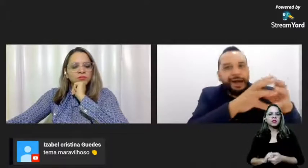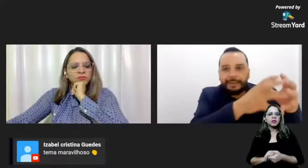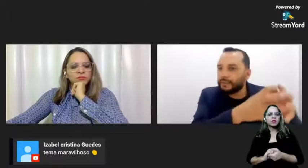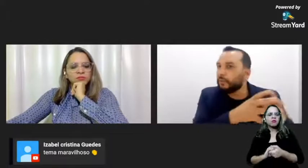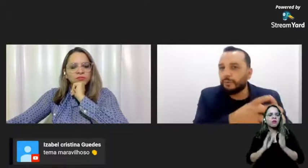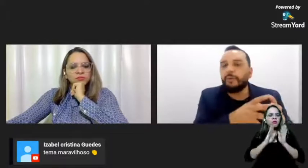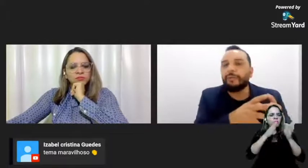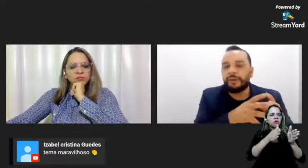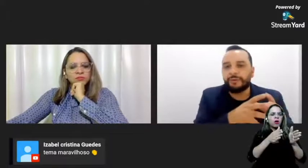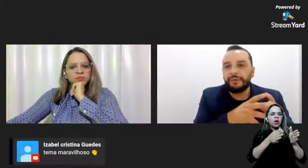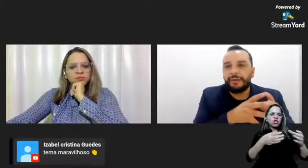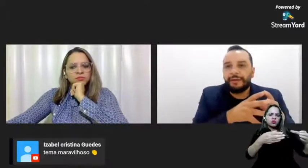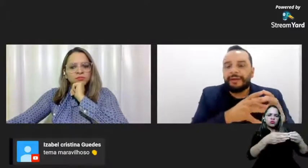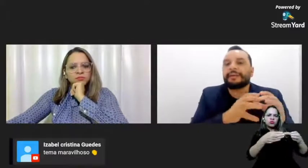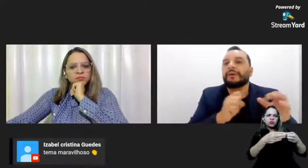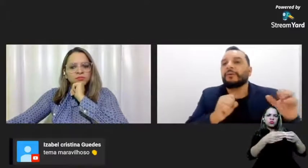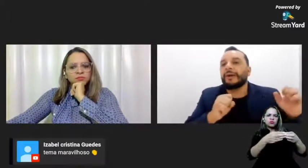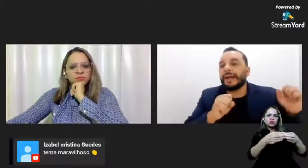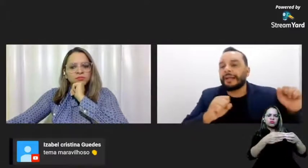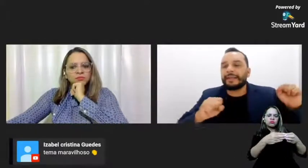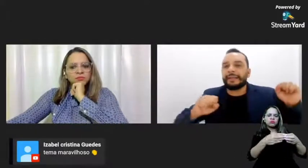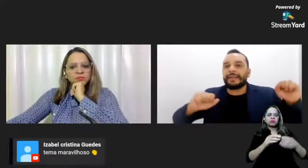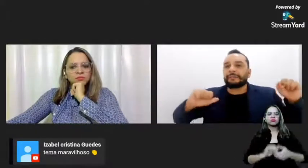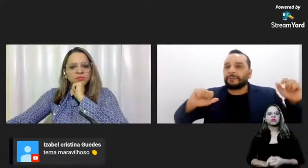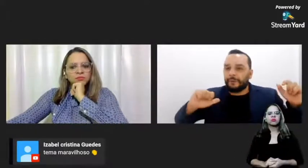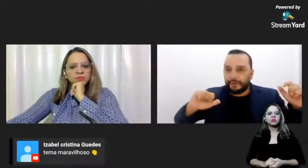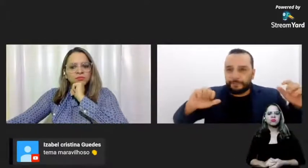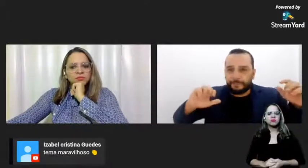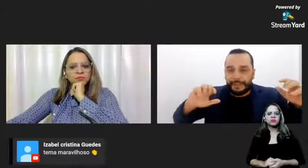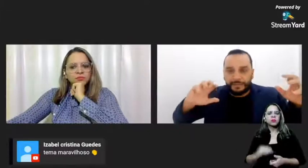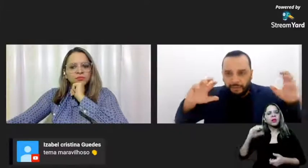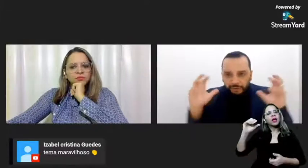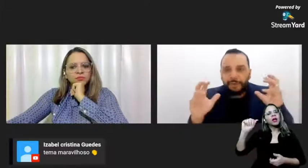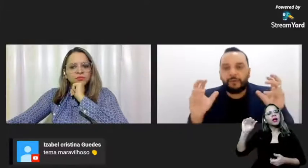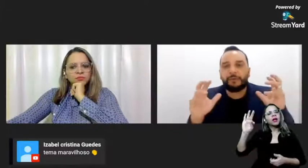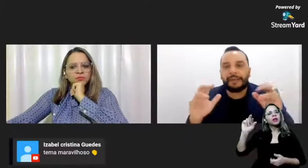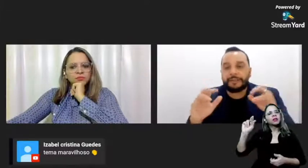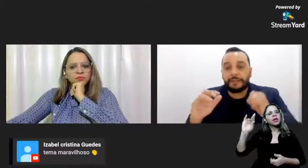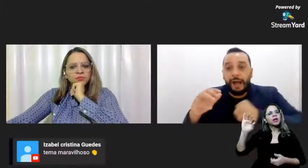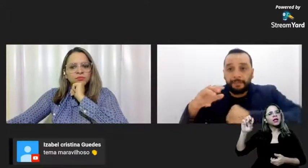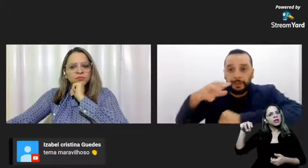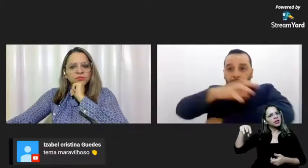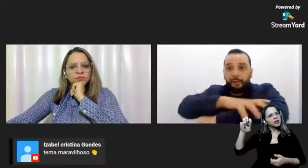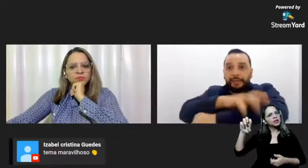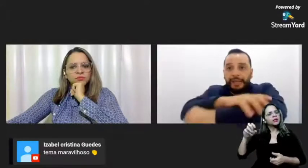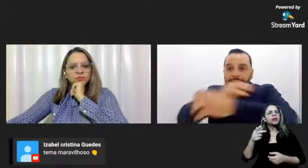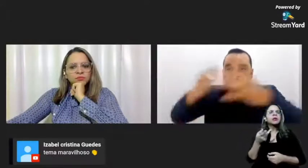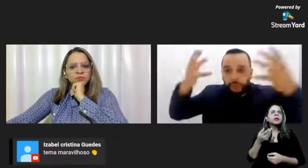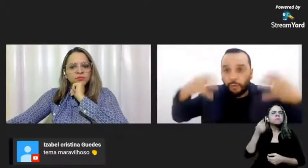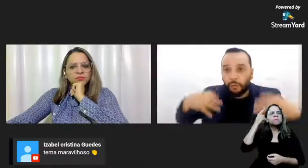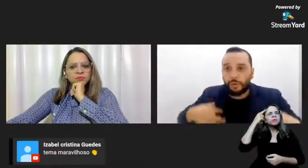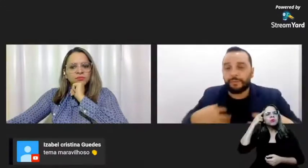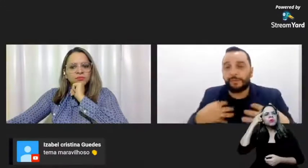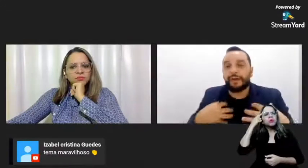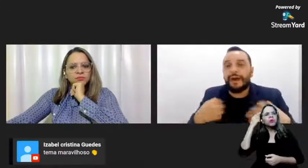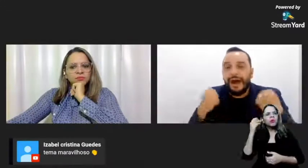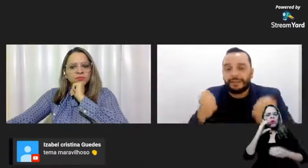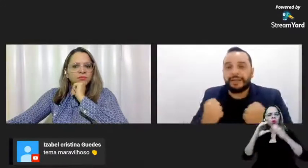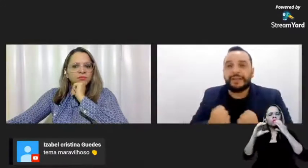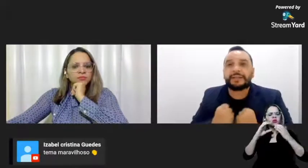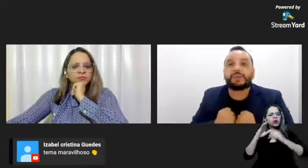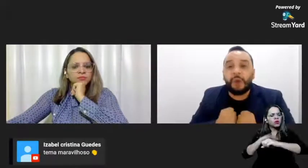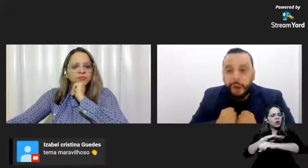se adequar a esse outro público. Então, a Catarina, ela pensou numa comunicação áptica, numa comunicação no